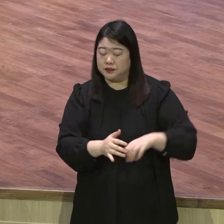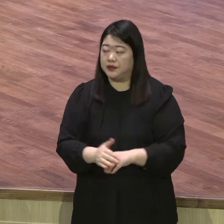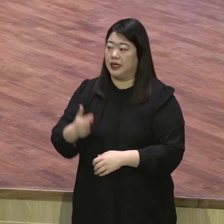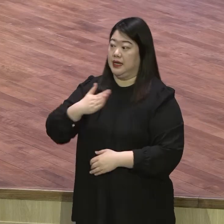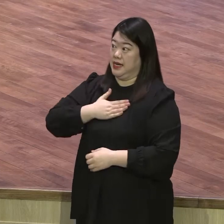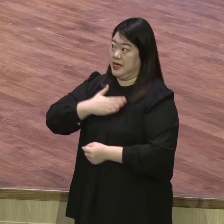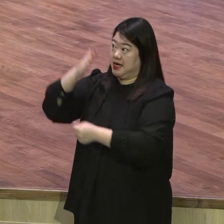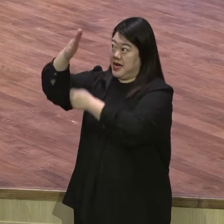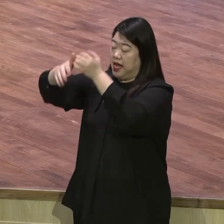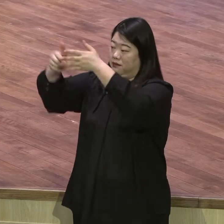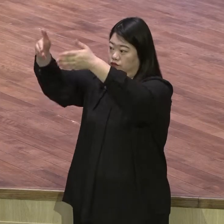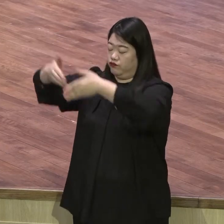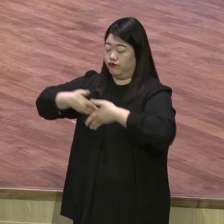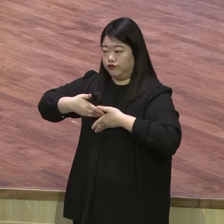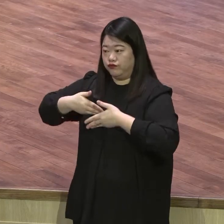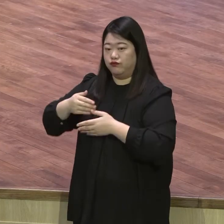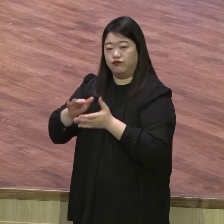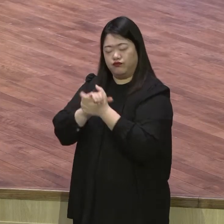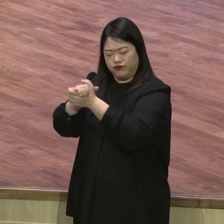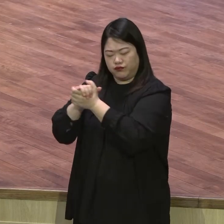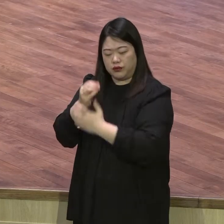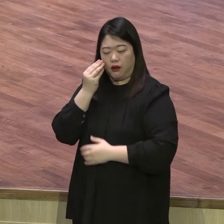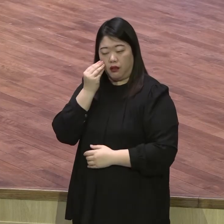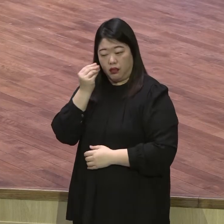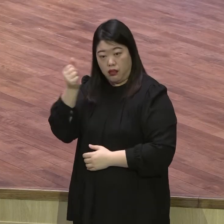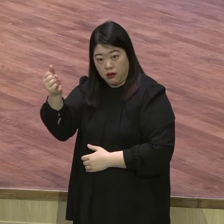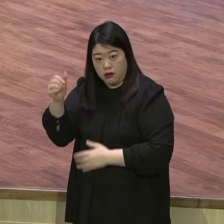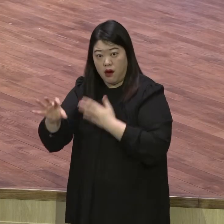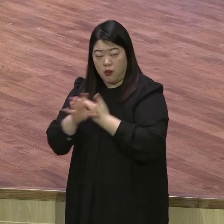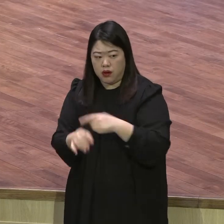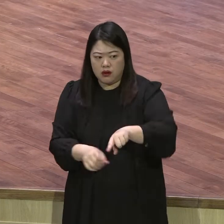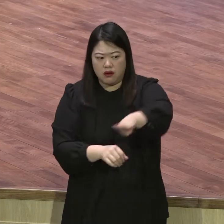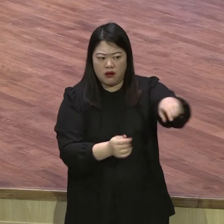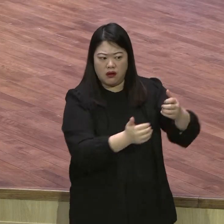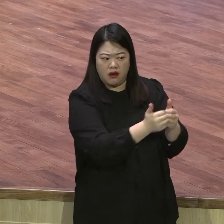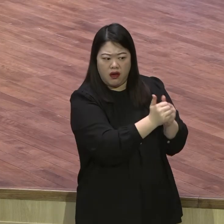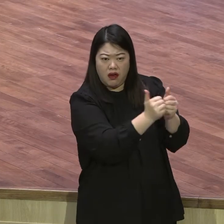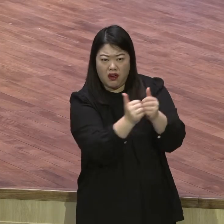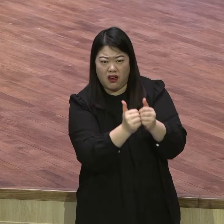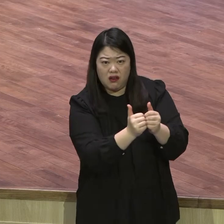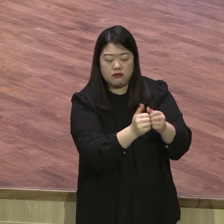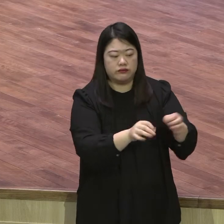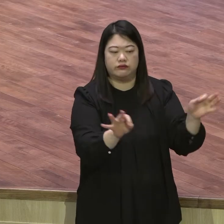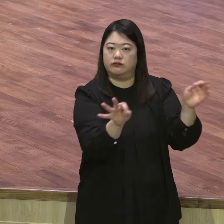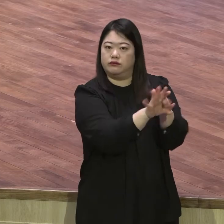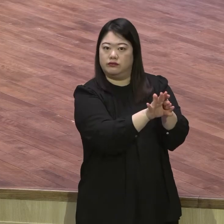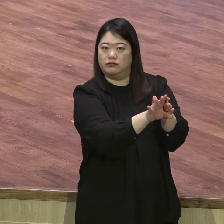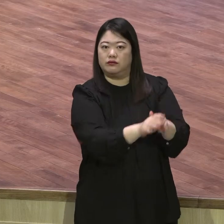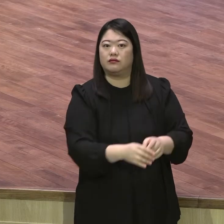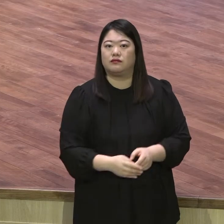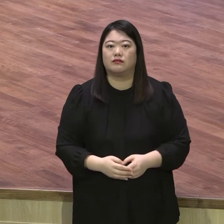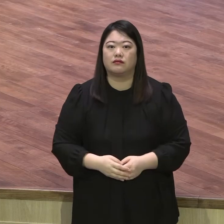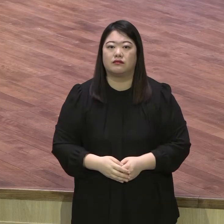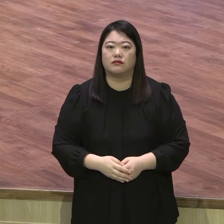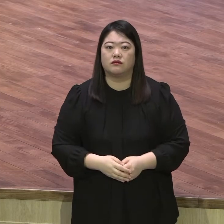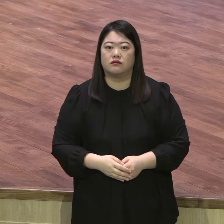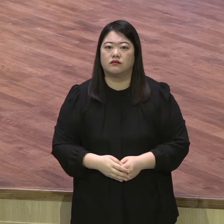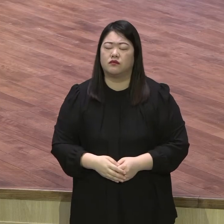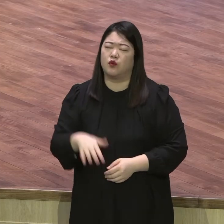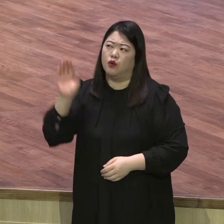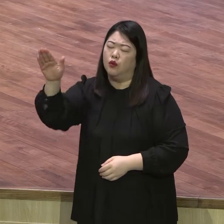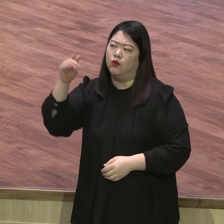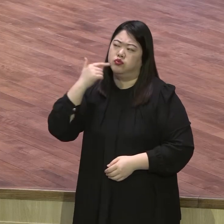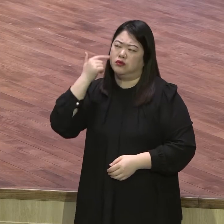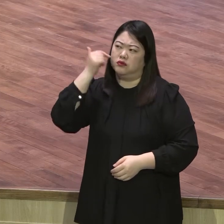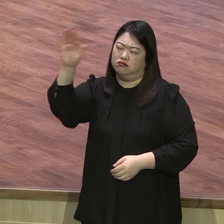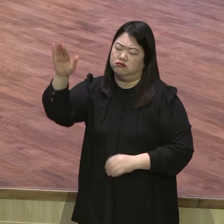그렇지 않습니다. 전혀 다릅니다. 하나님과 화목하는 가장 중요합니다. 왜 목사님 나는